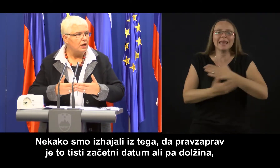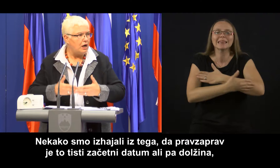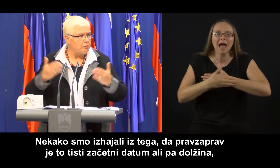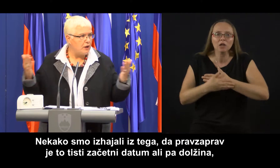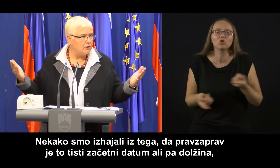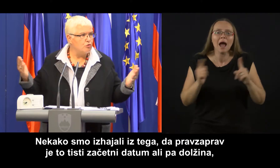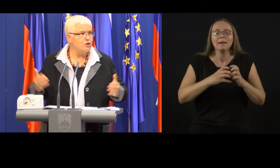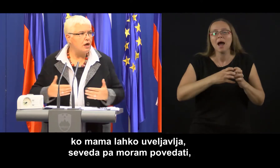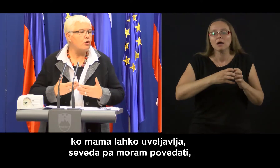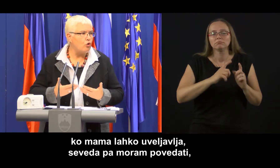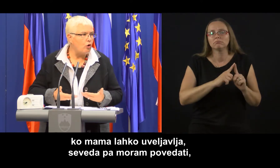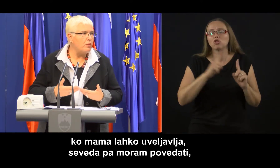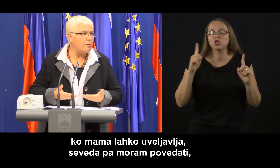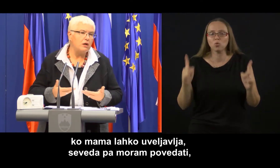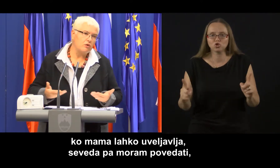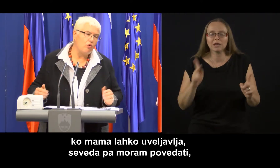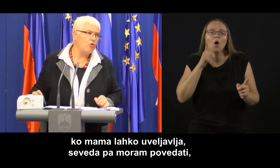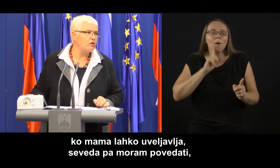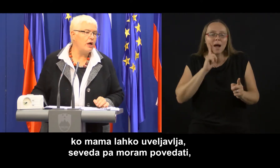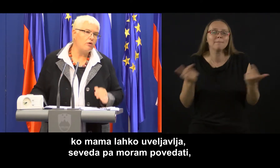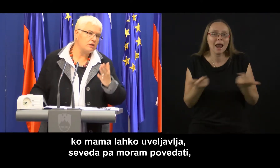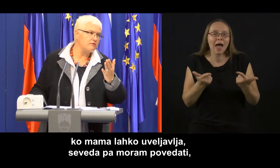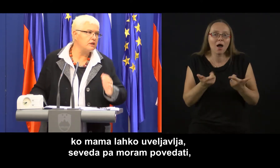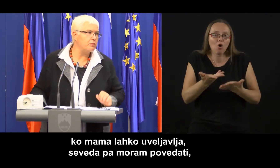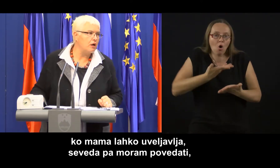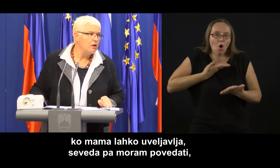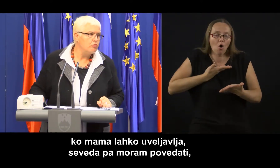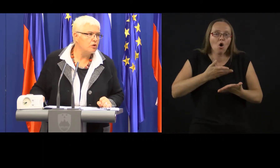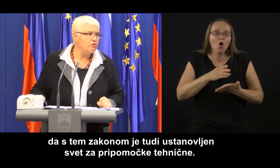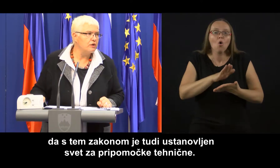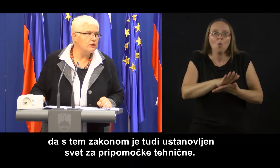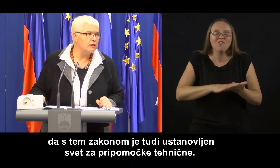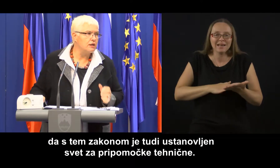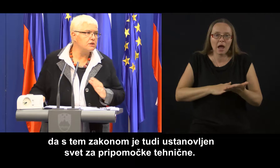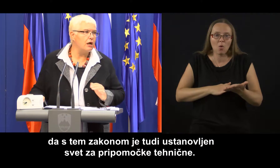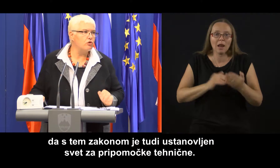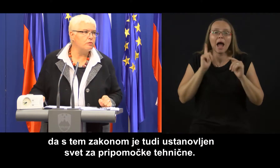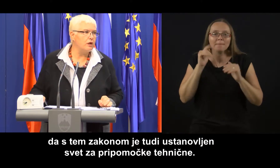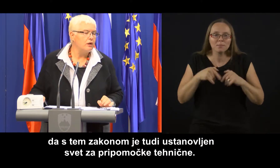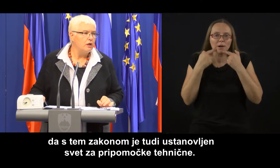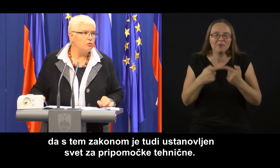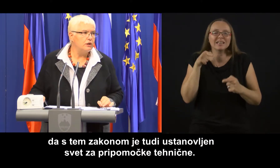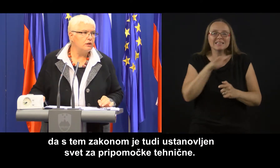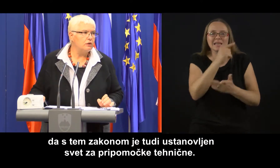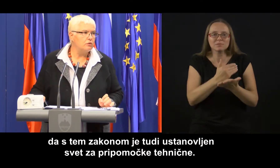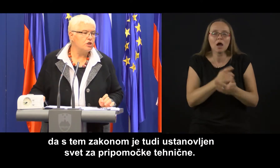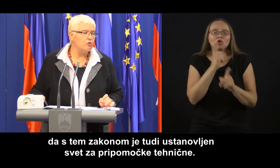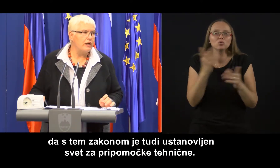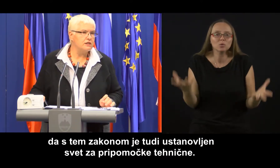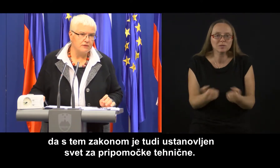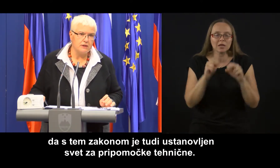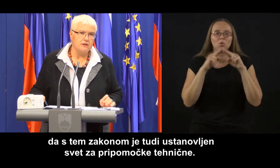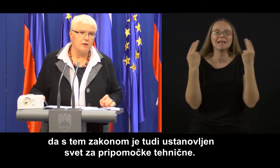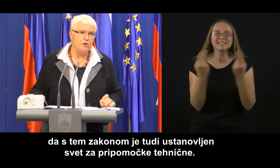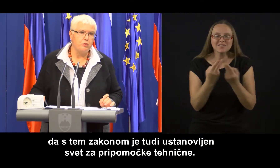datum ali pa dolžina, ko mama lahko uveljavlja. Seveda pa moram povedati, da s tem zakonom je tudi